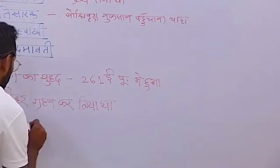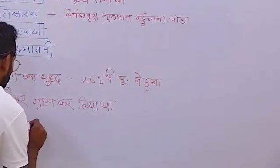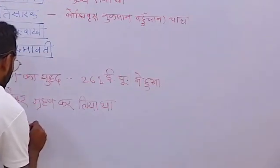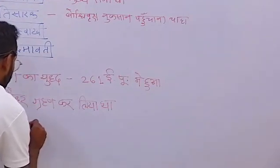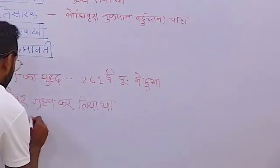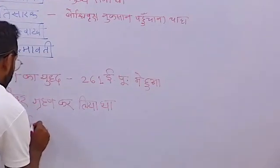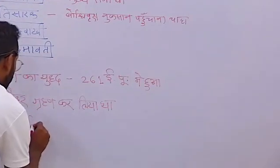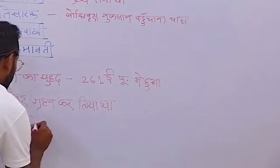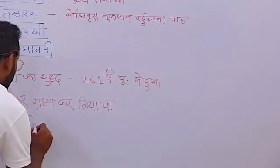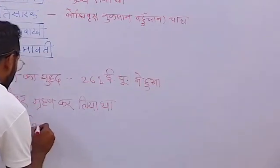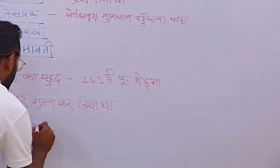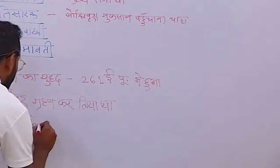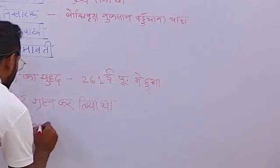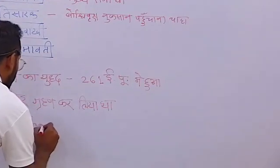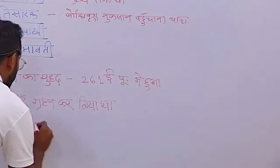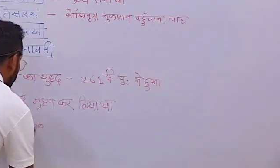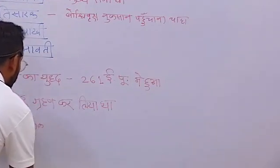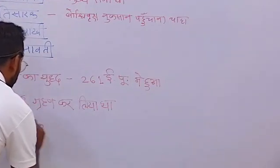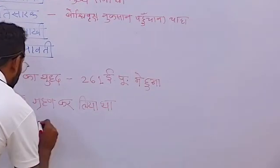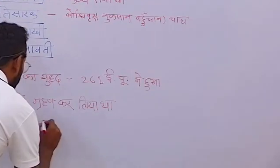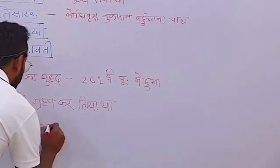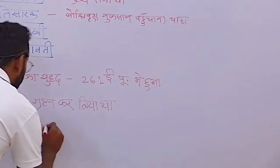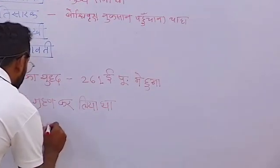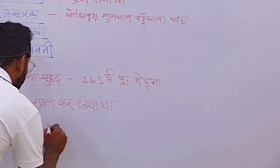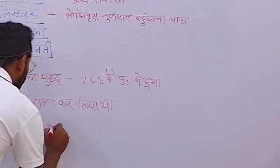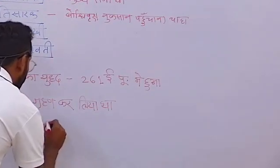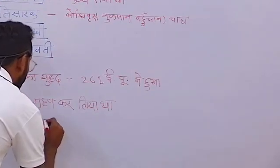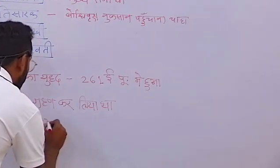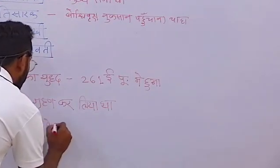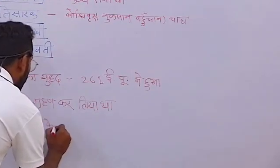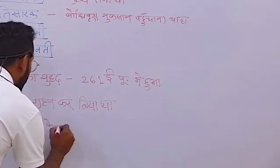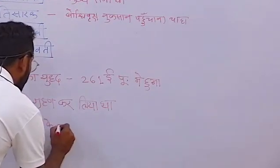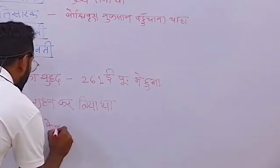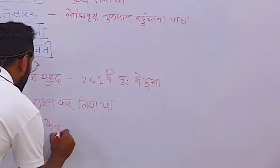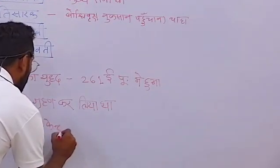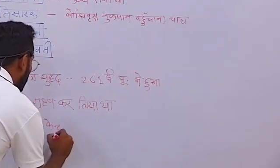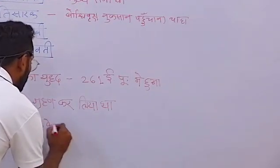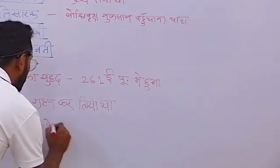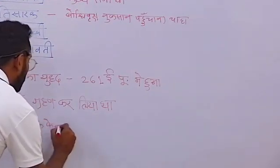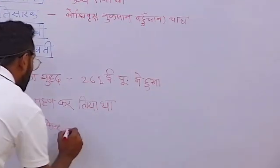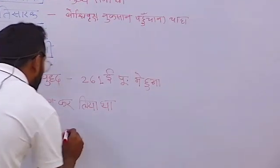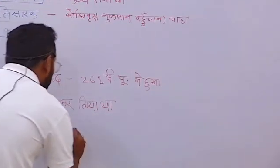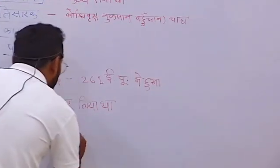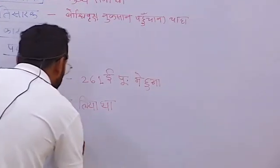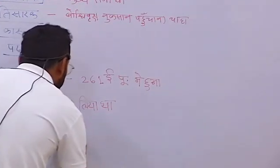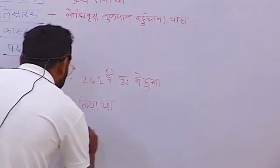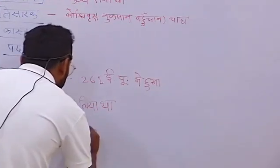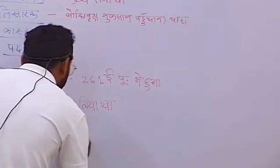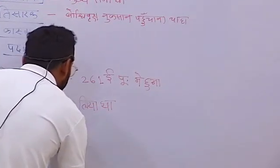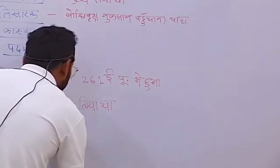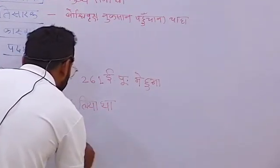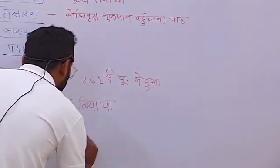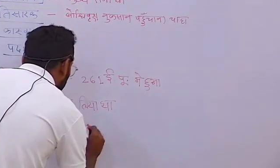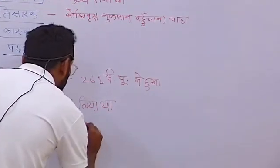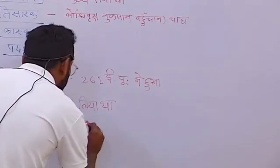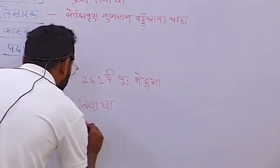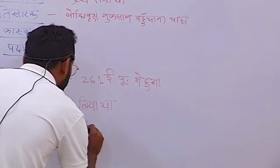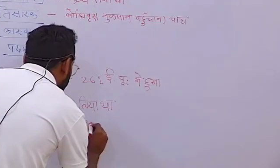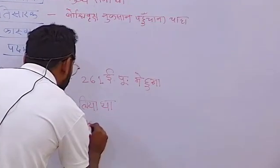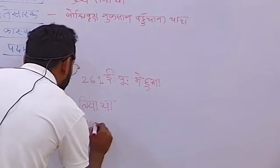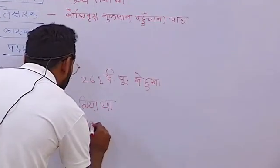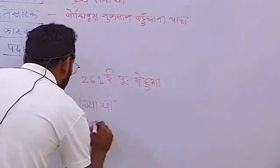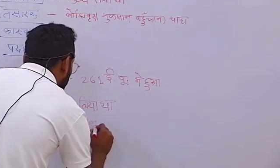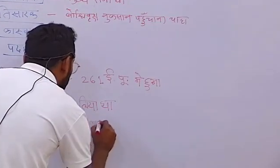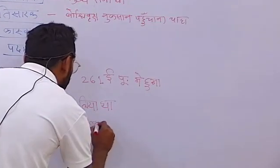इन्होंने, प्रशासनिक केंद्र बनाए थे, प्रशासनिक केंद्र बनाया था इन्होंने दो ठोक, और इन दोनों में एक था